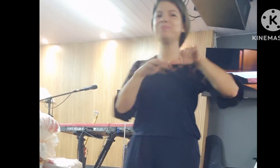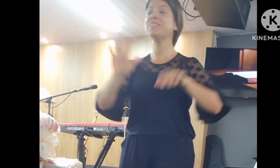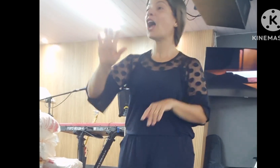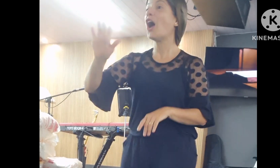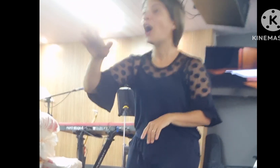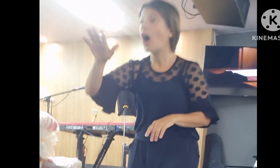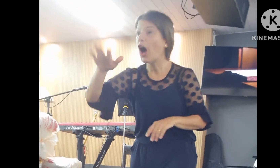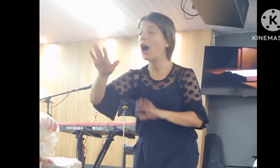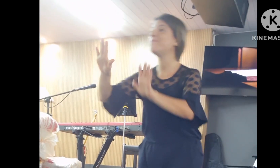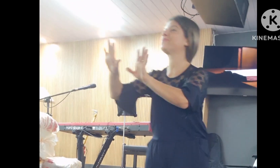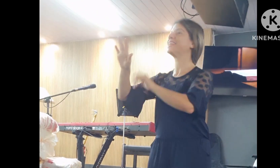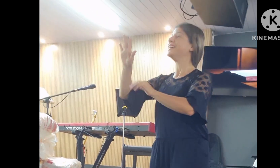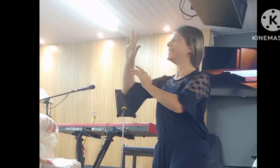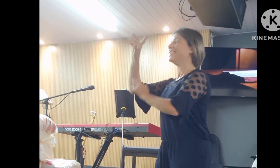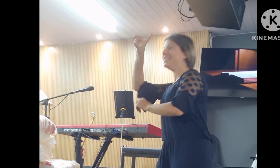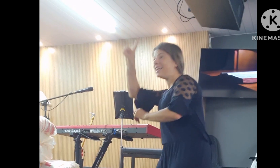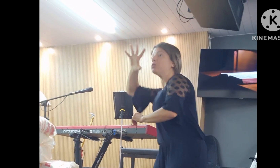Deus está com você.